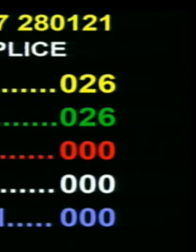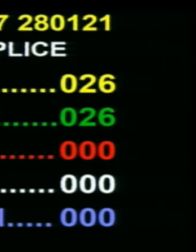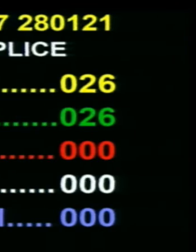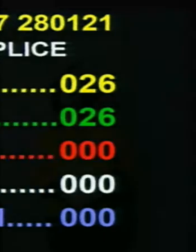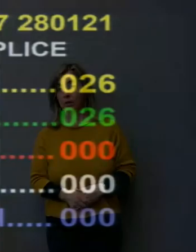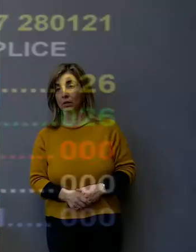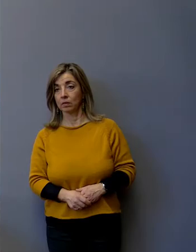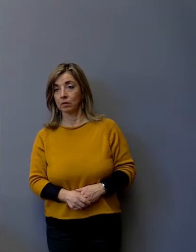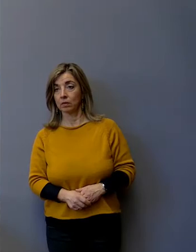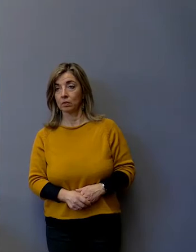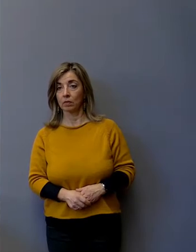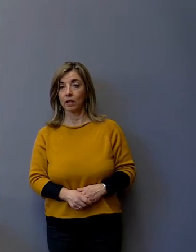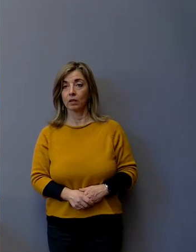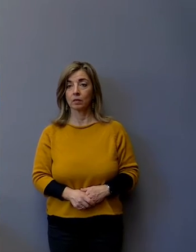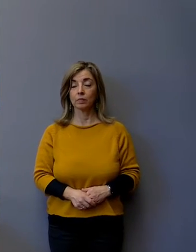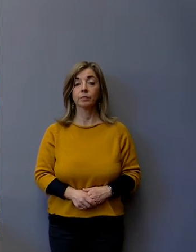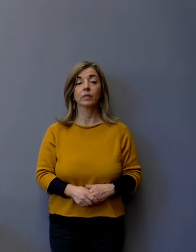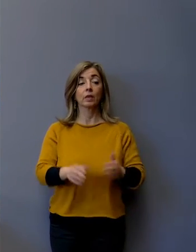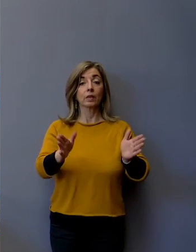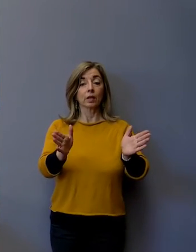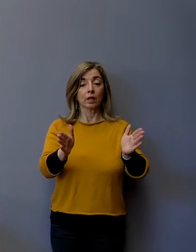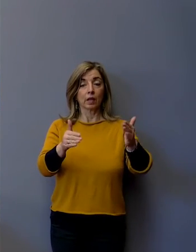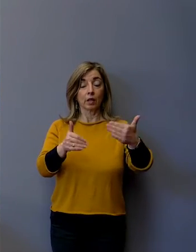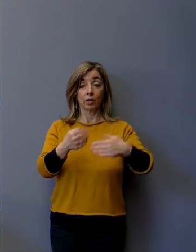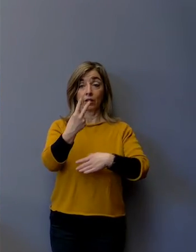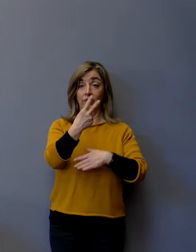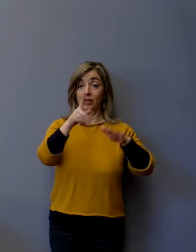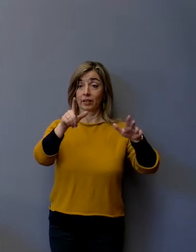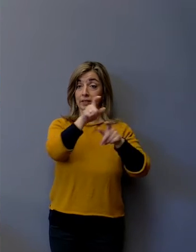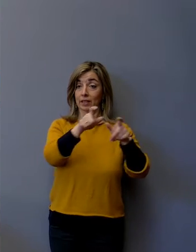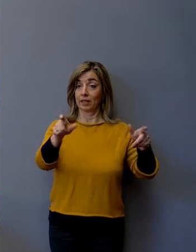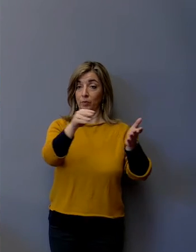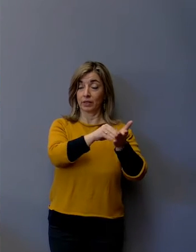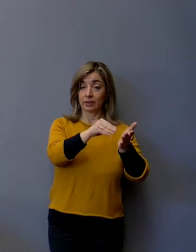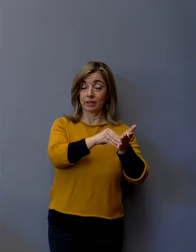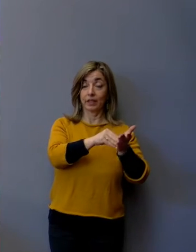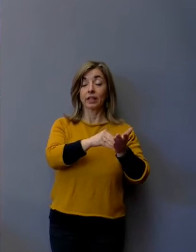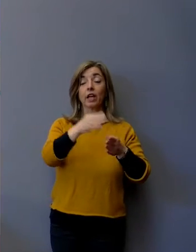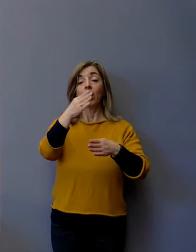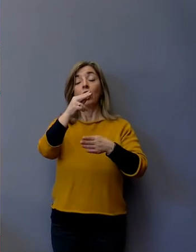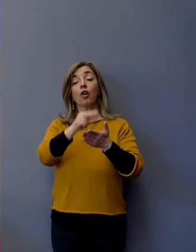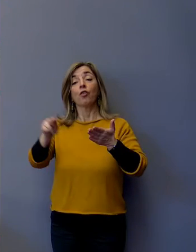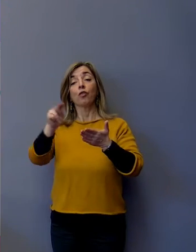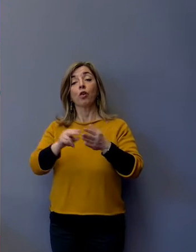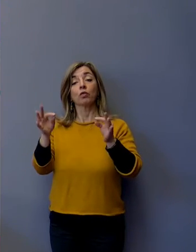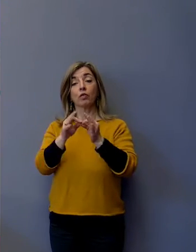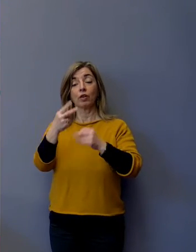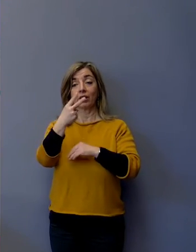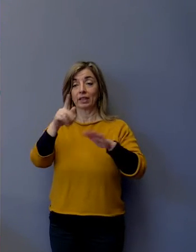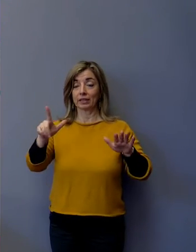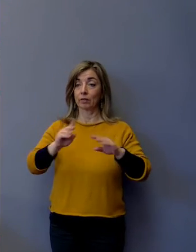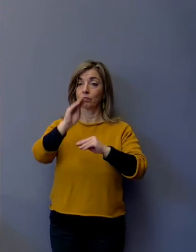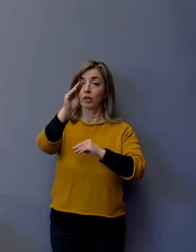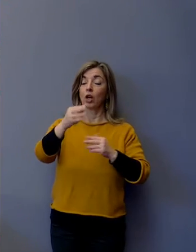in aula 27 presenti 27 voti favorevoli consigliere avvenente favorevole